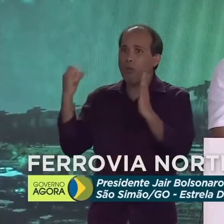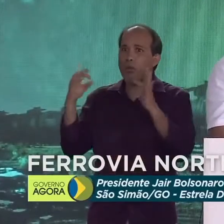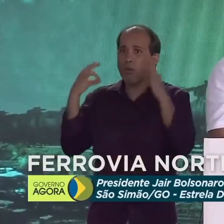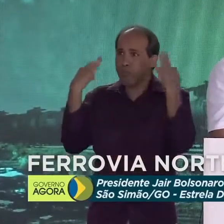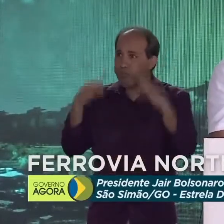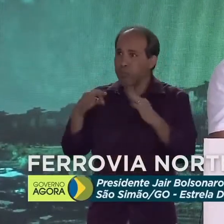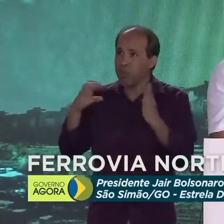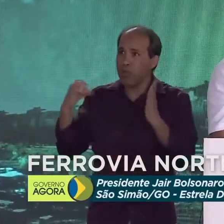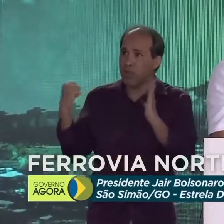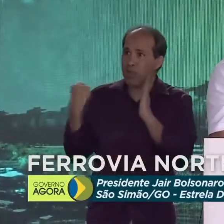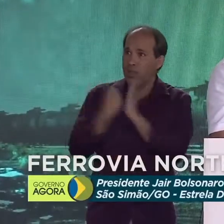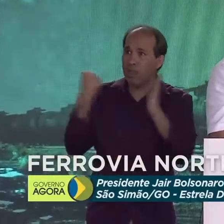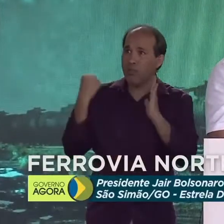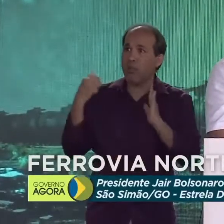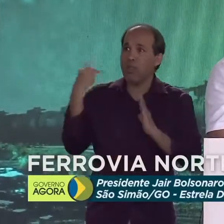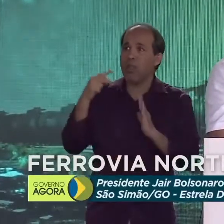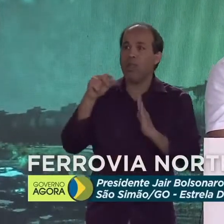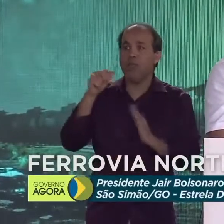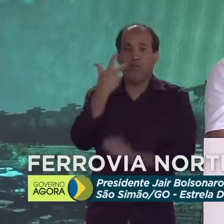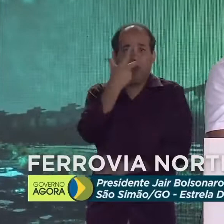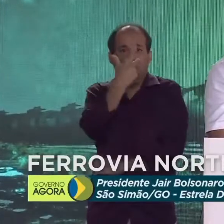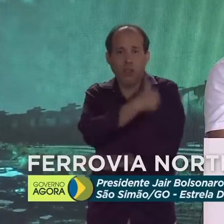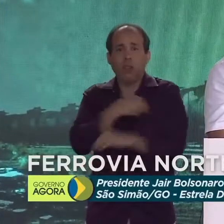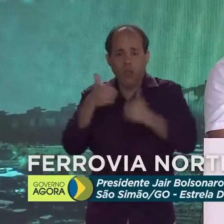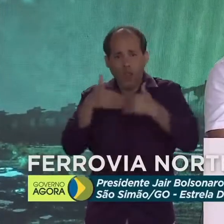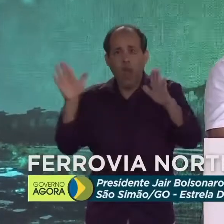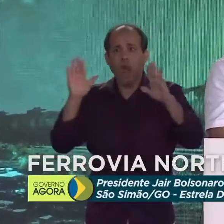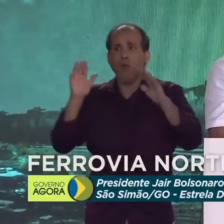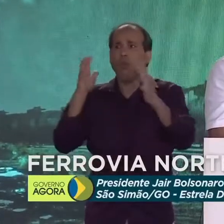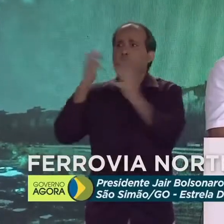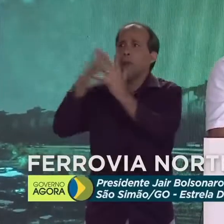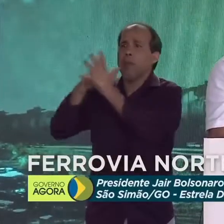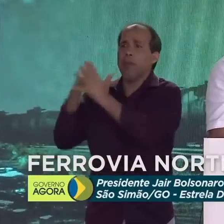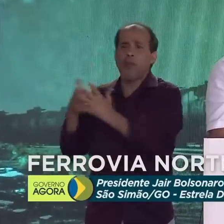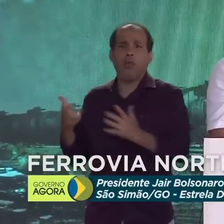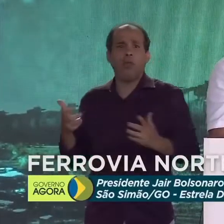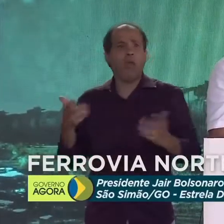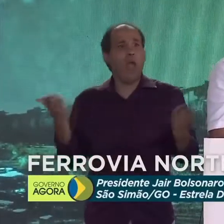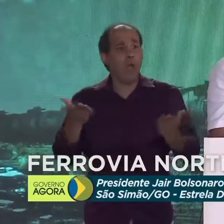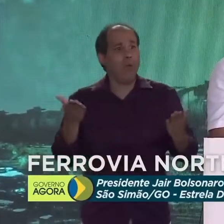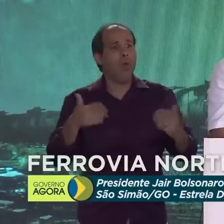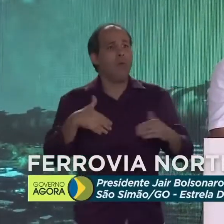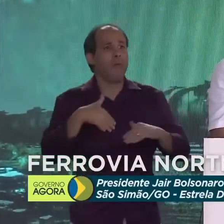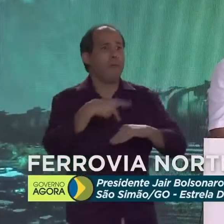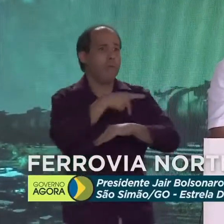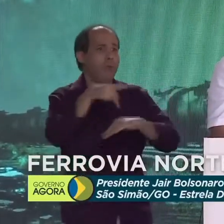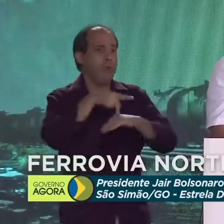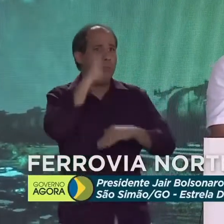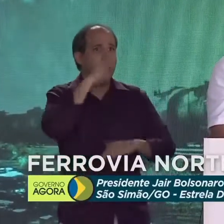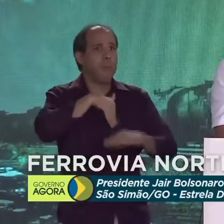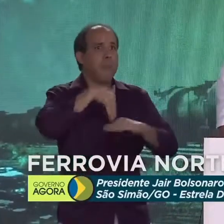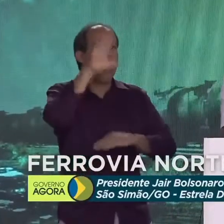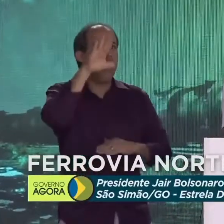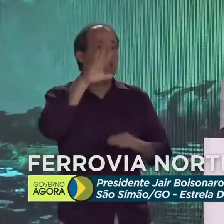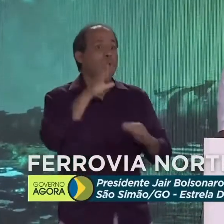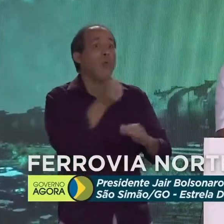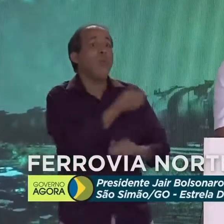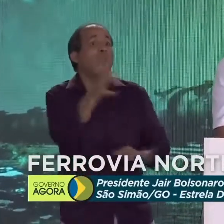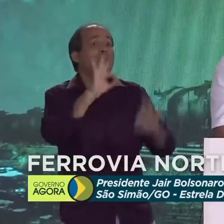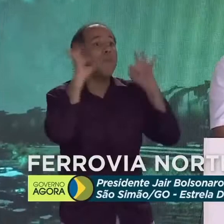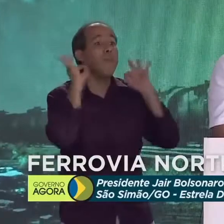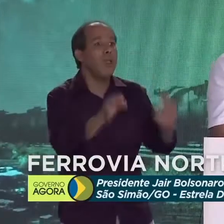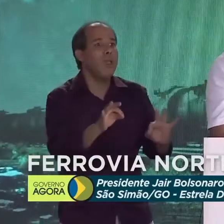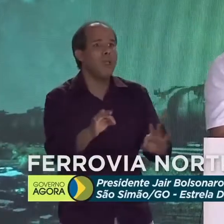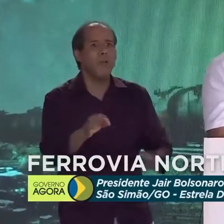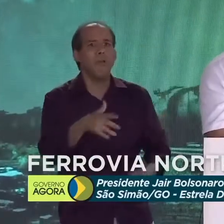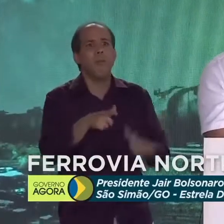vacinas, nós passamos a comprá-las. Hoje, somos um dos países que, em valores absolutos, mais